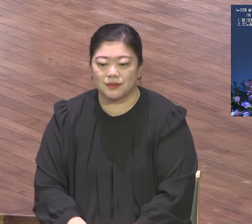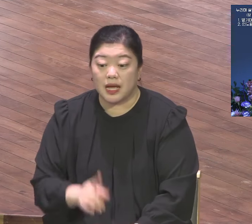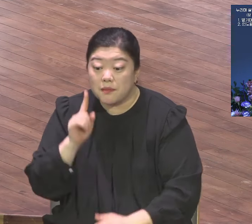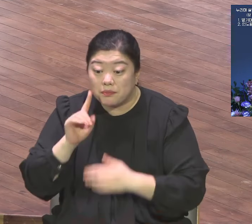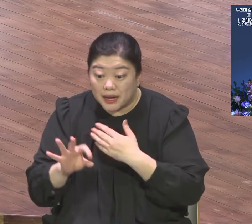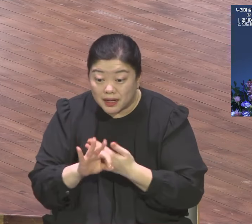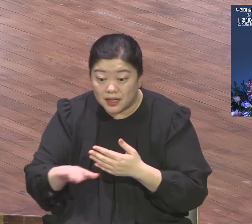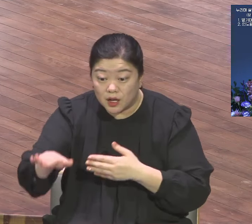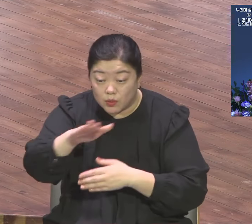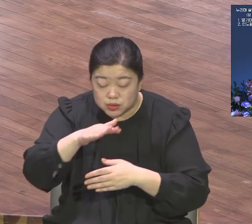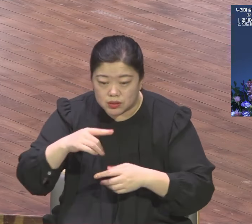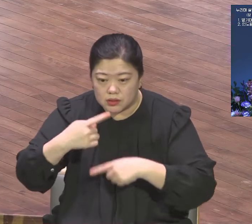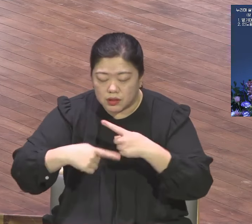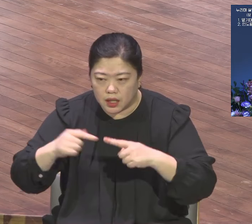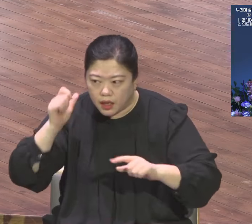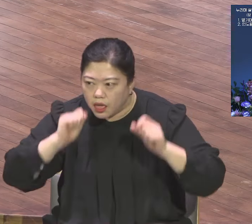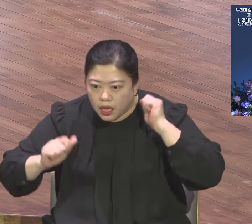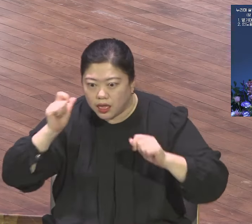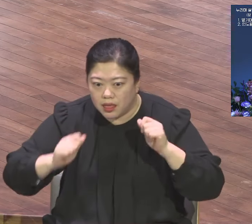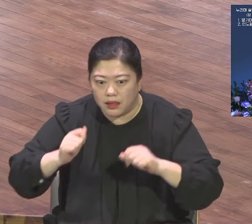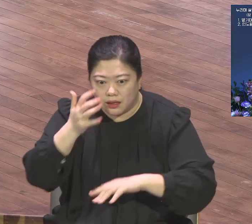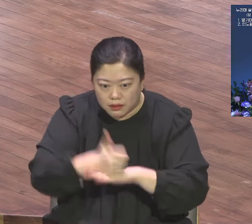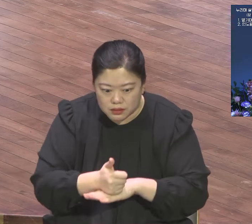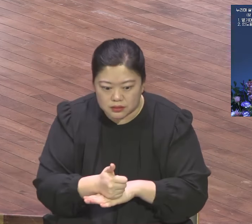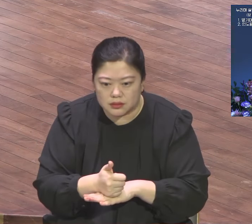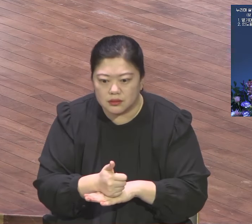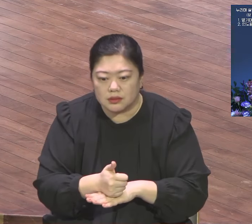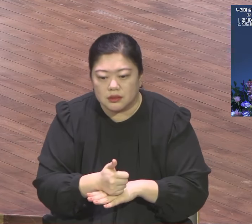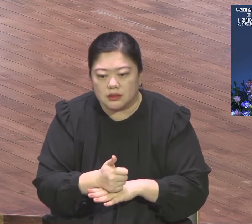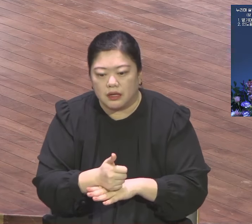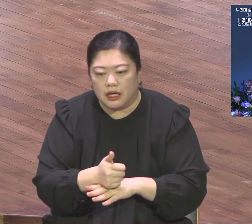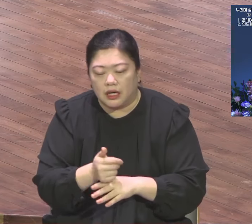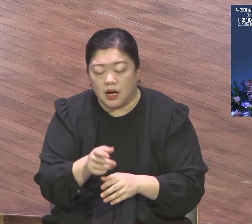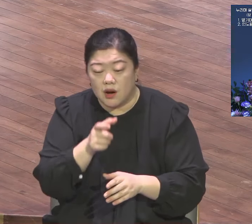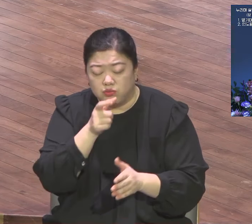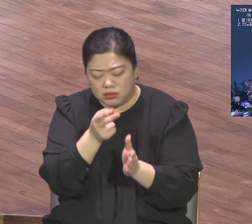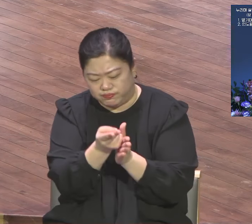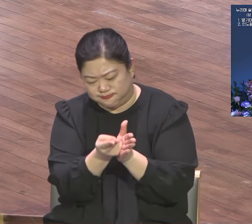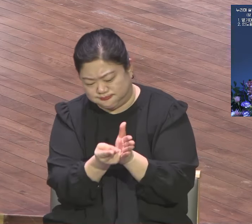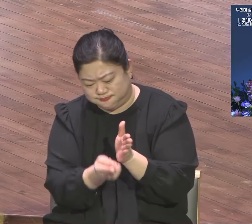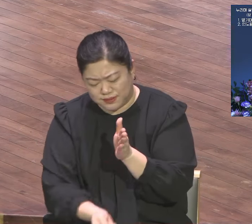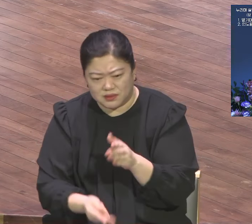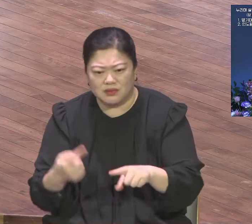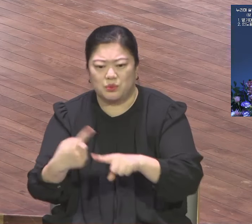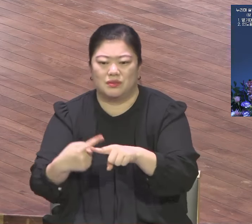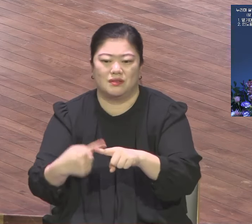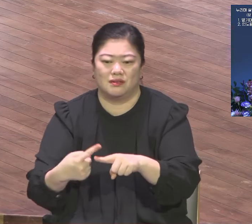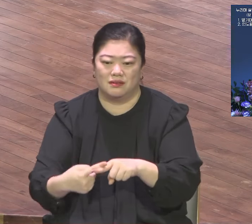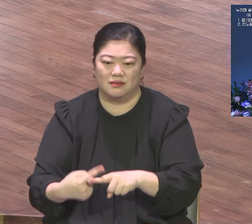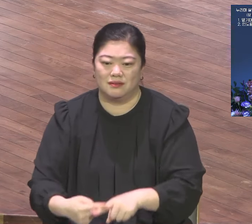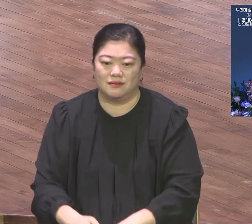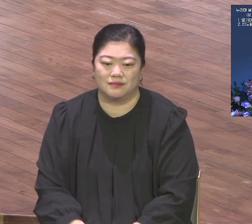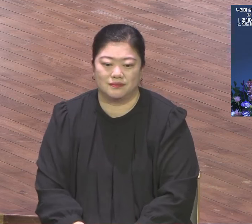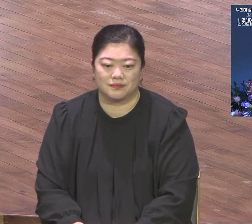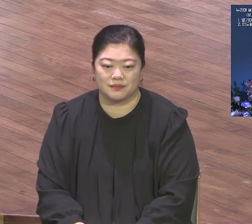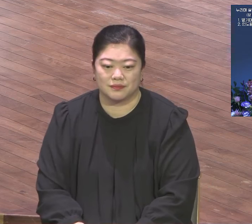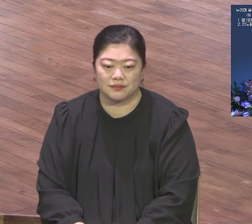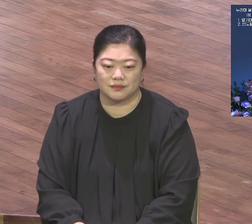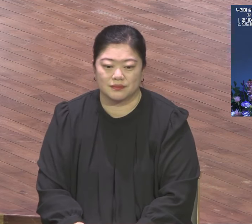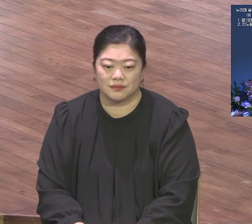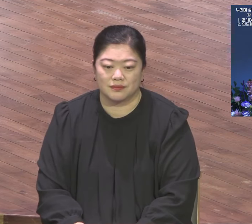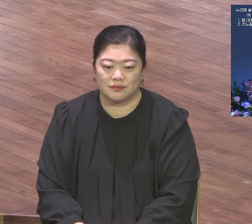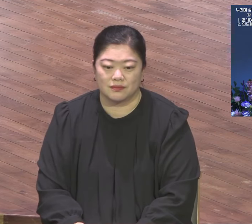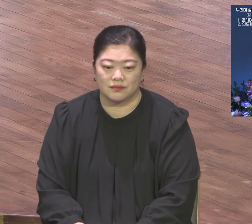삽니다. 허우적거리는 삶, 갈등하는 삶을 살아요. 허우적거려. 필요 없이 인생에 쓰디쓴